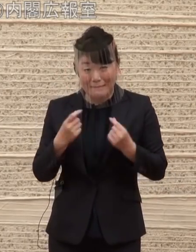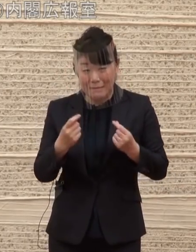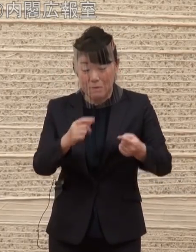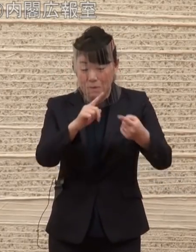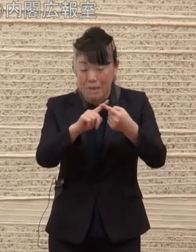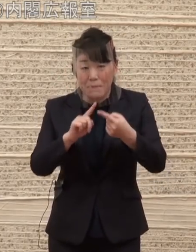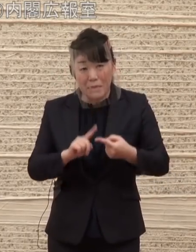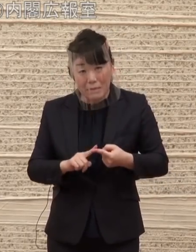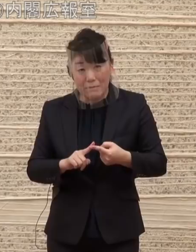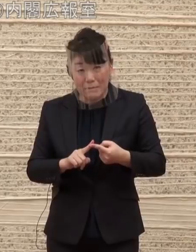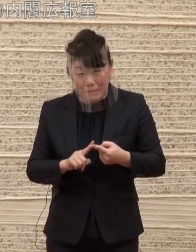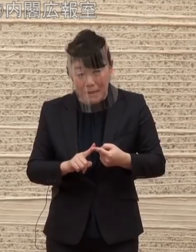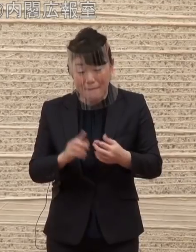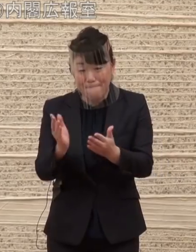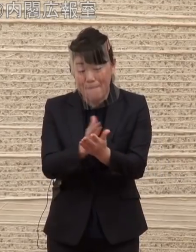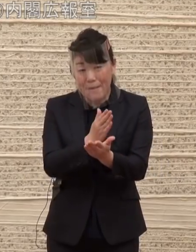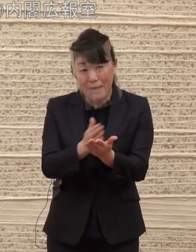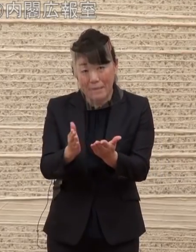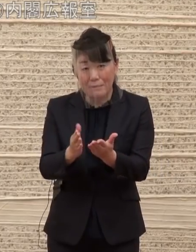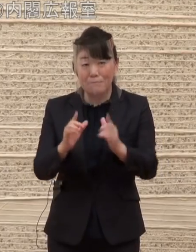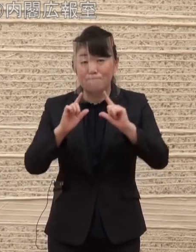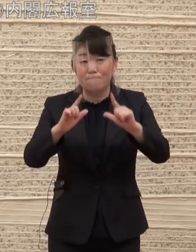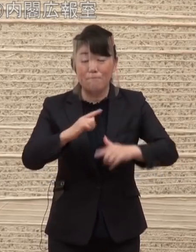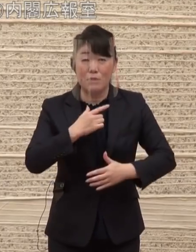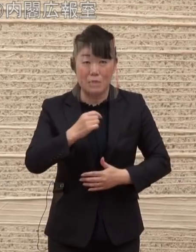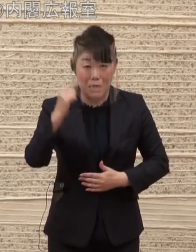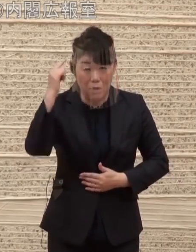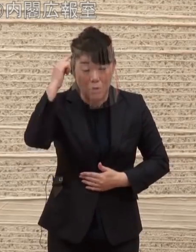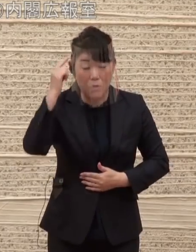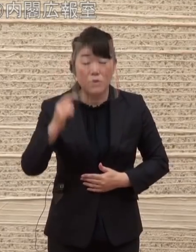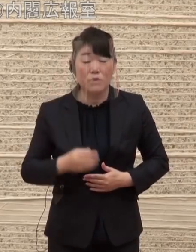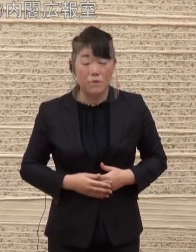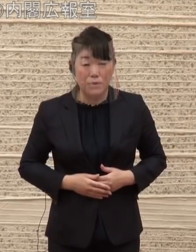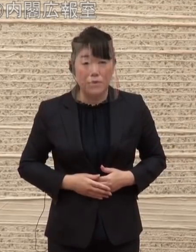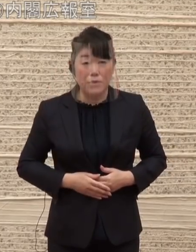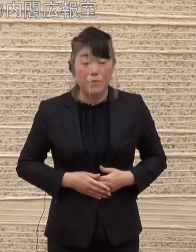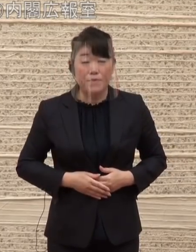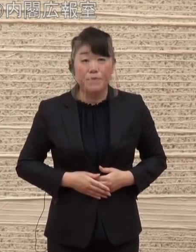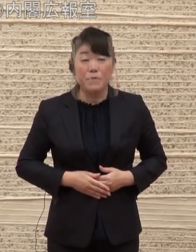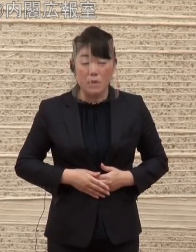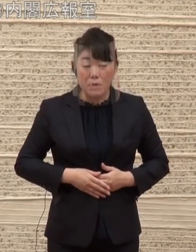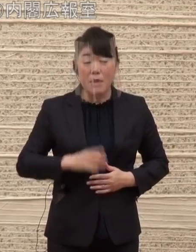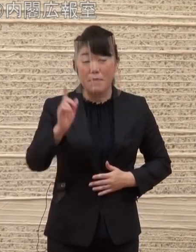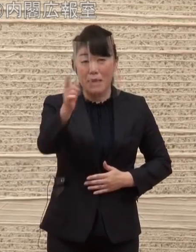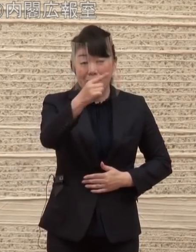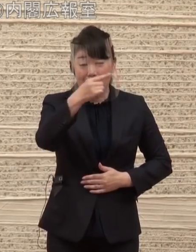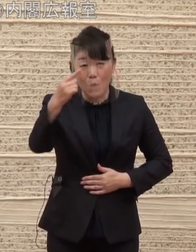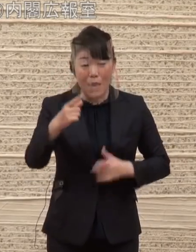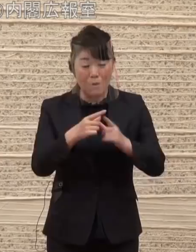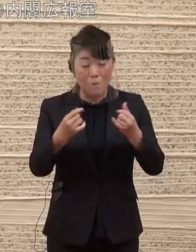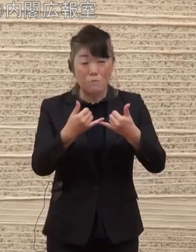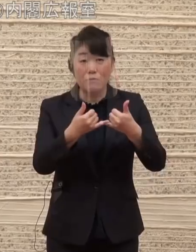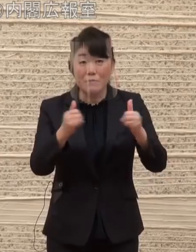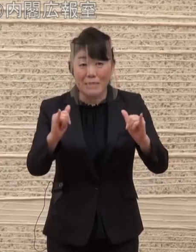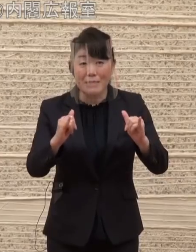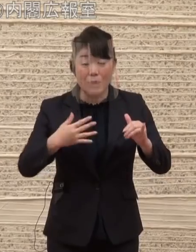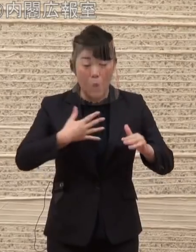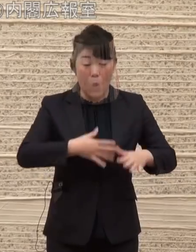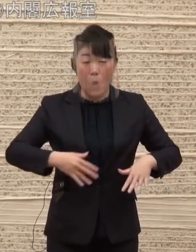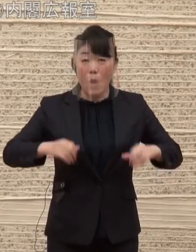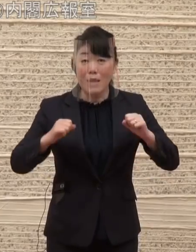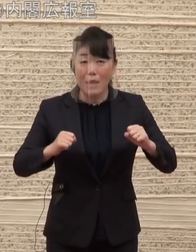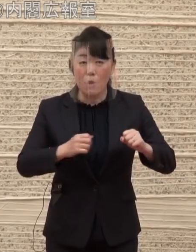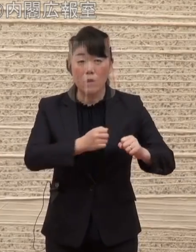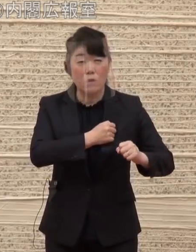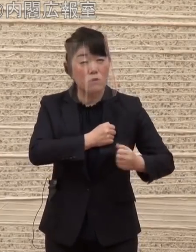総合的に判断をしていく考えでありますもちろん第一は国民の健康と命を